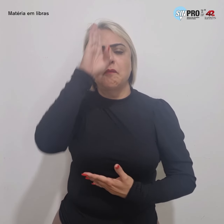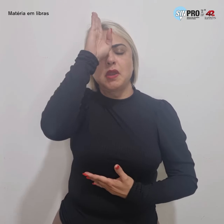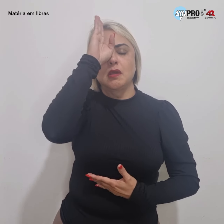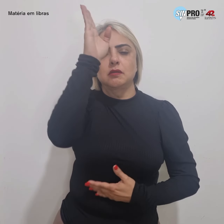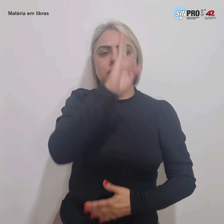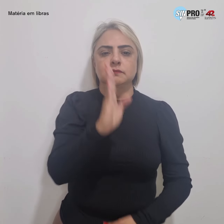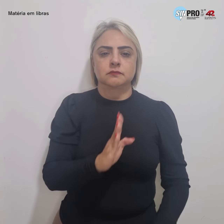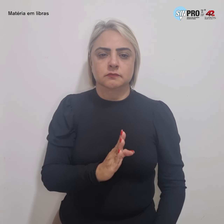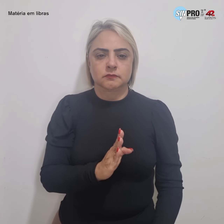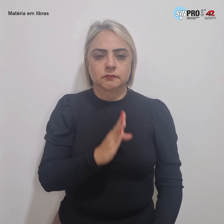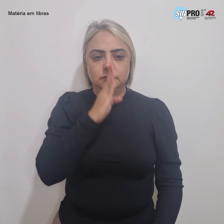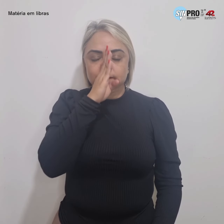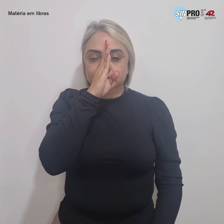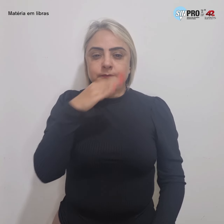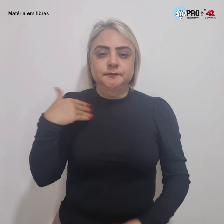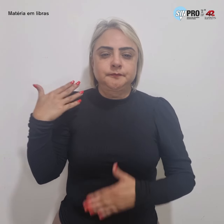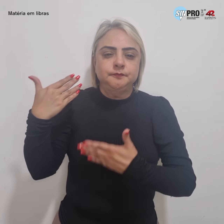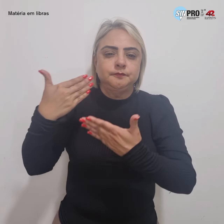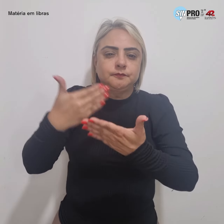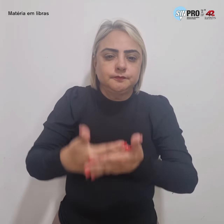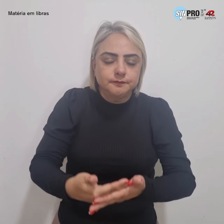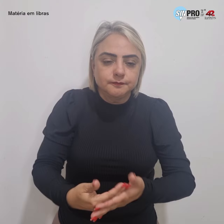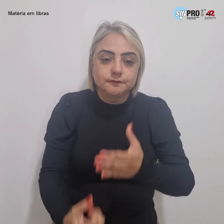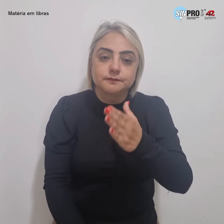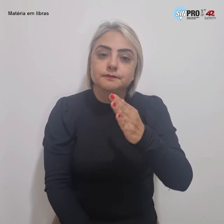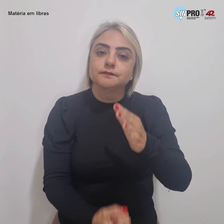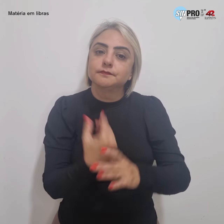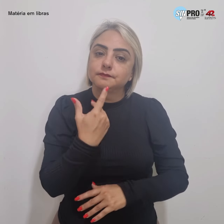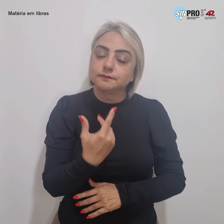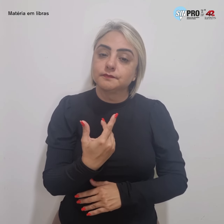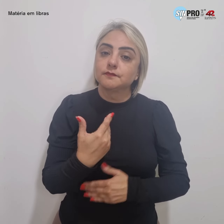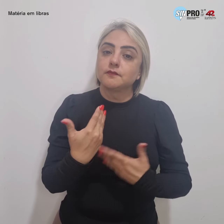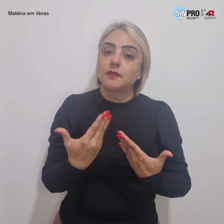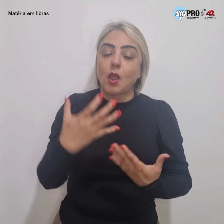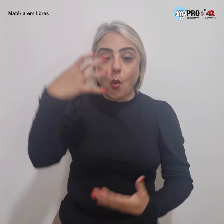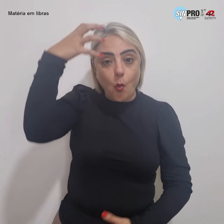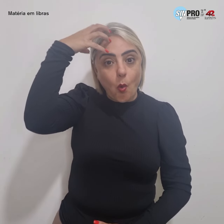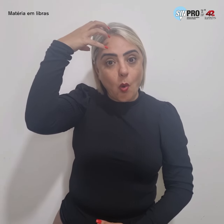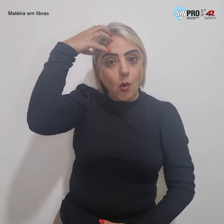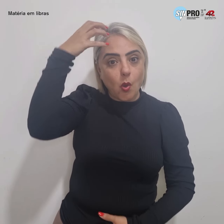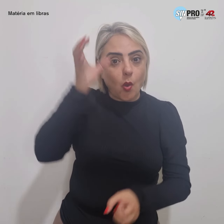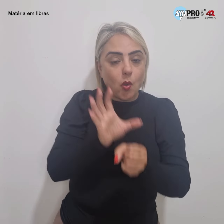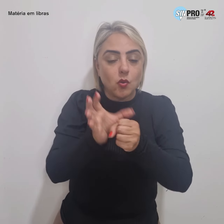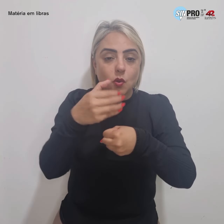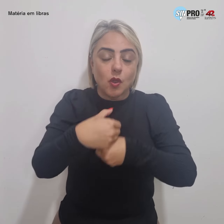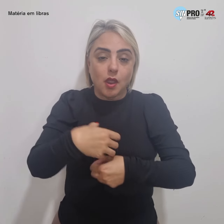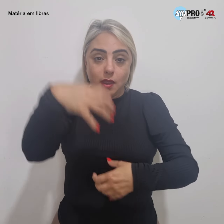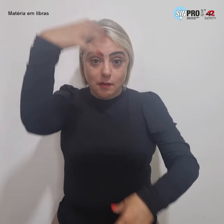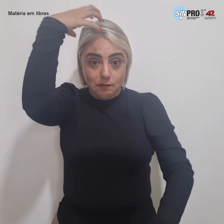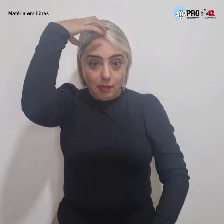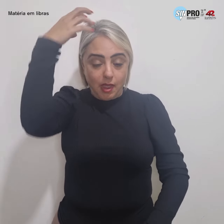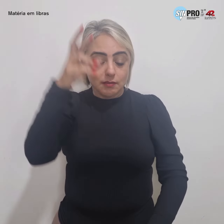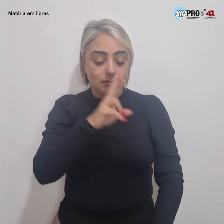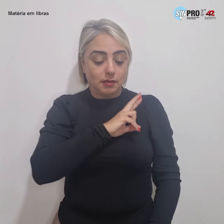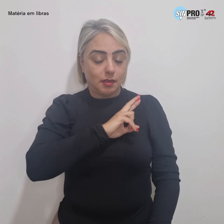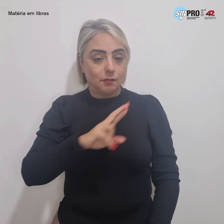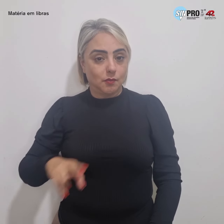Brasil, desde a sua constituição enquanto colônia, império e república,